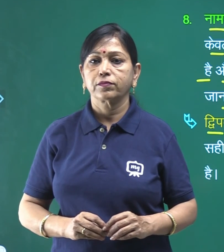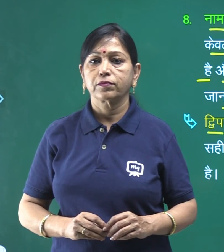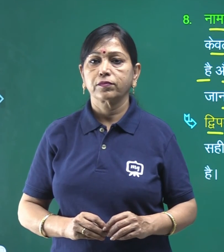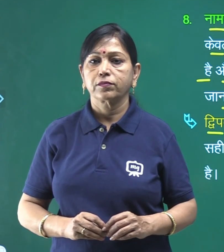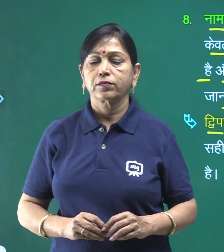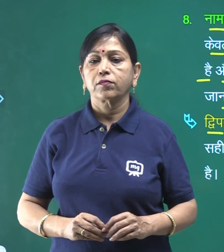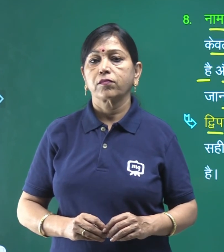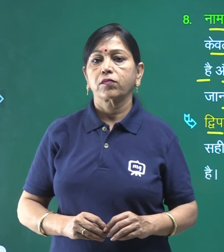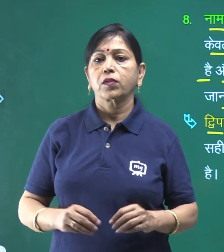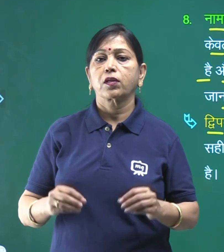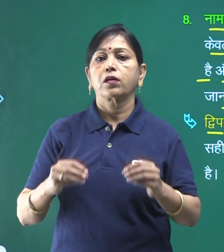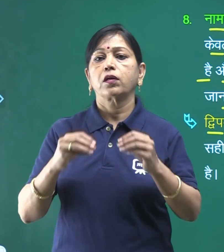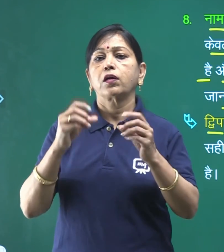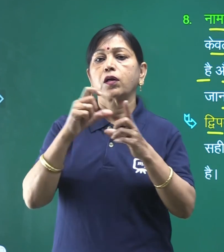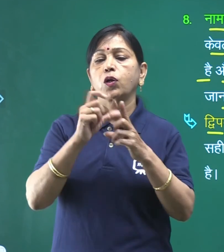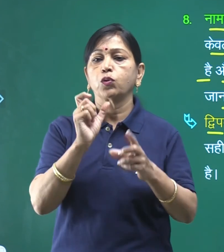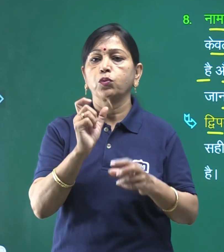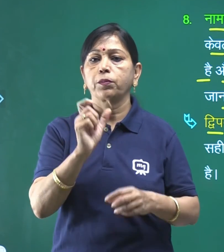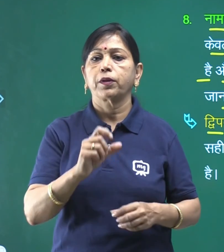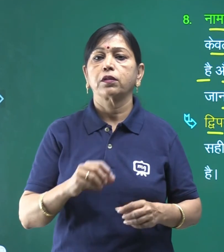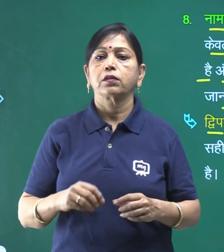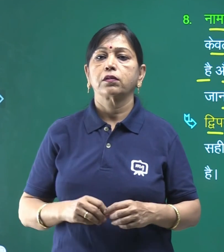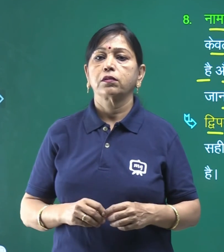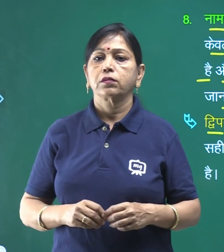द्विपद नाम पद्धति,